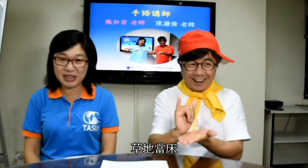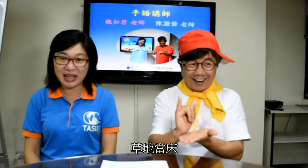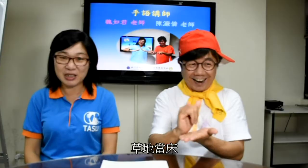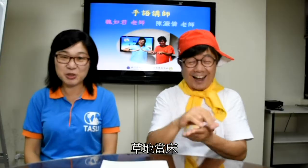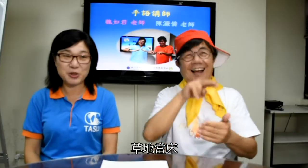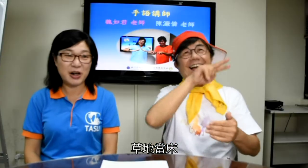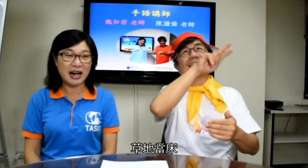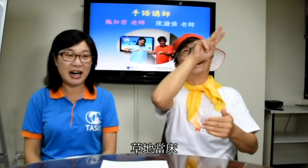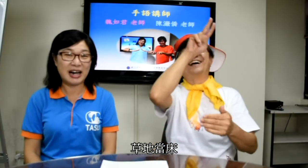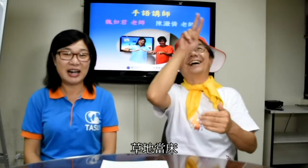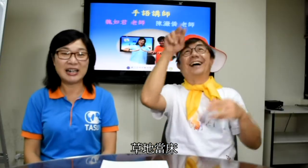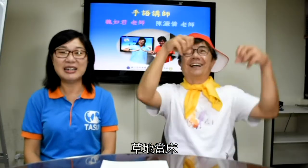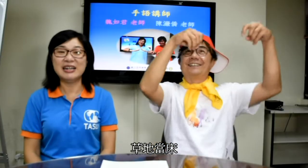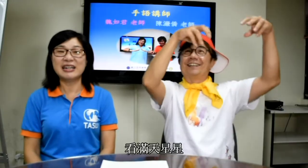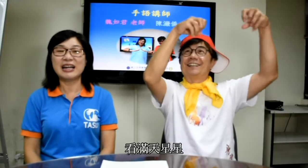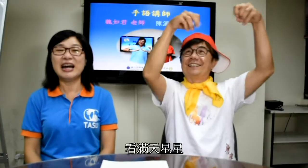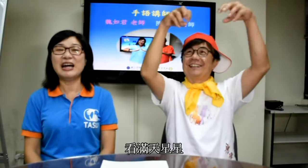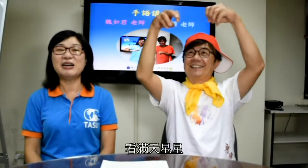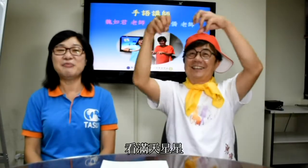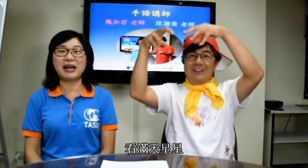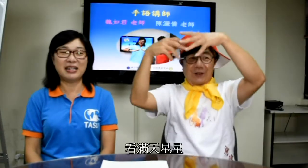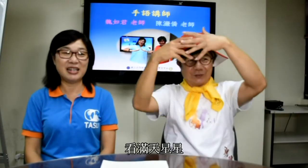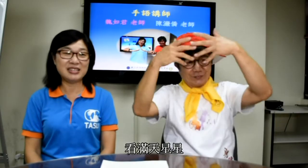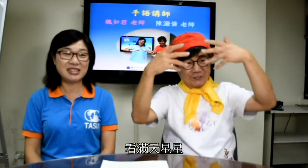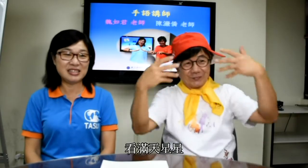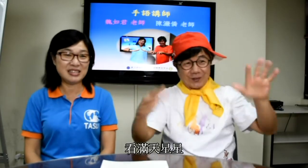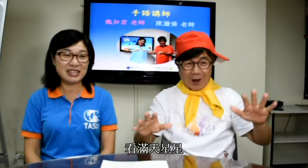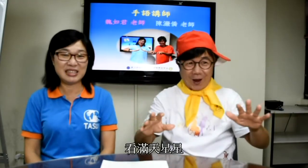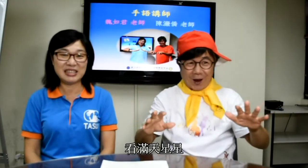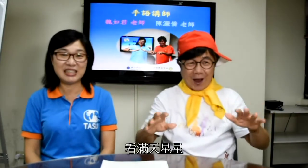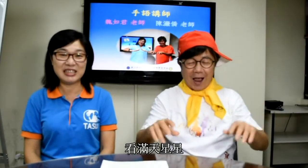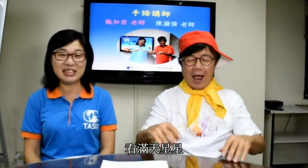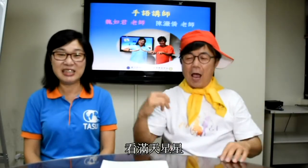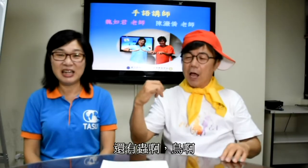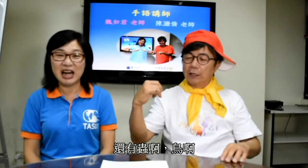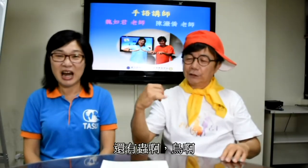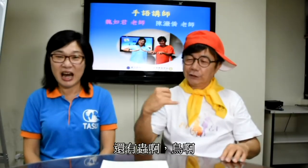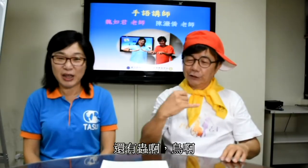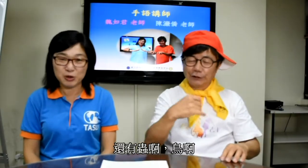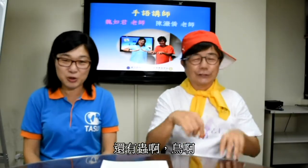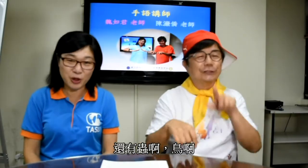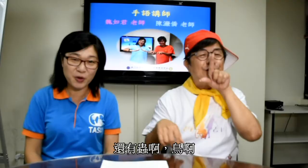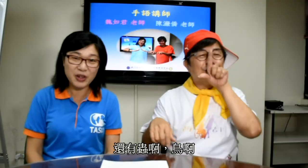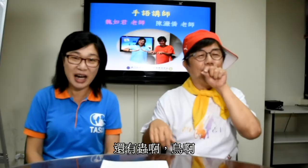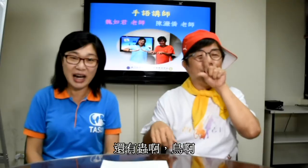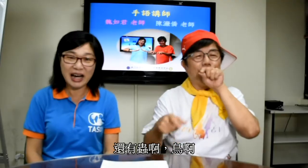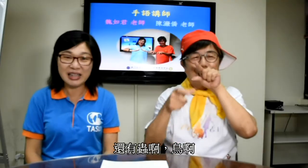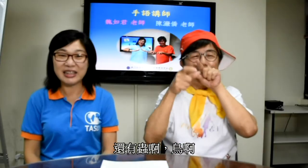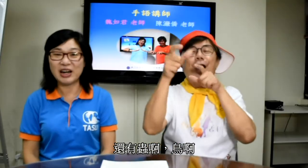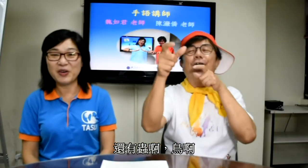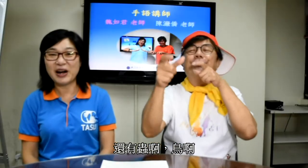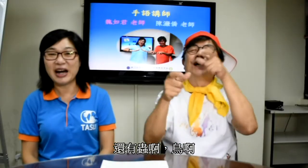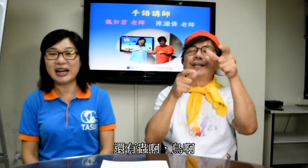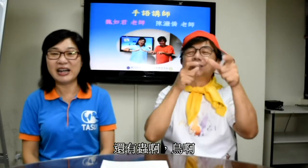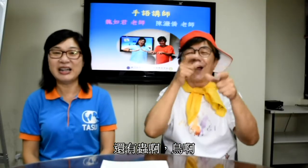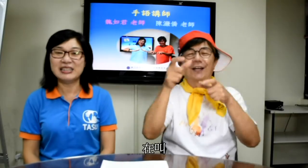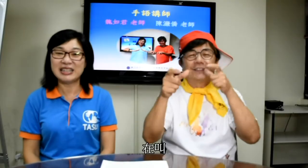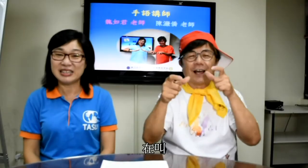当床，看满天星星，还有虫啊鸟啊在